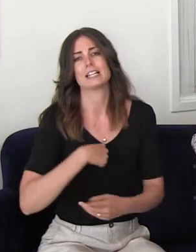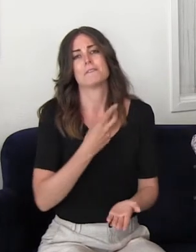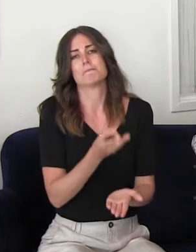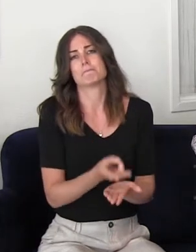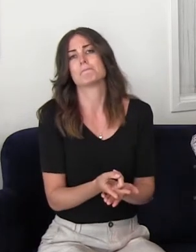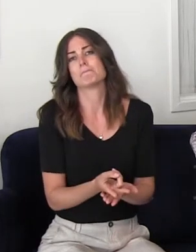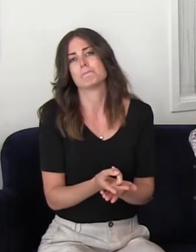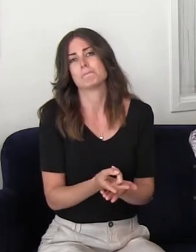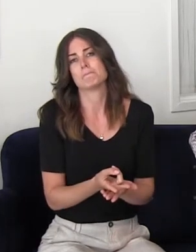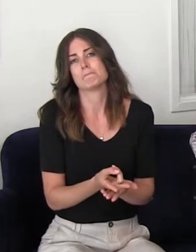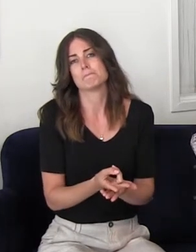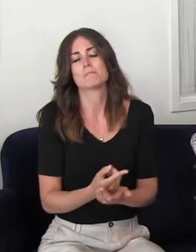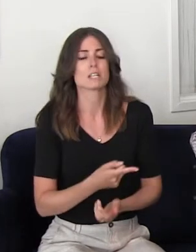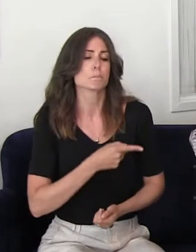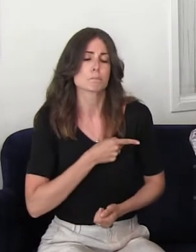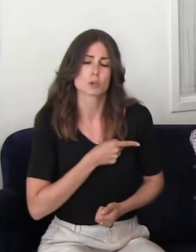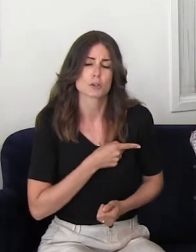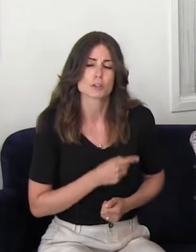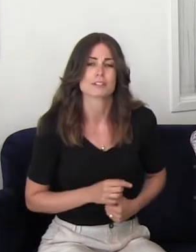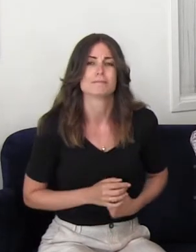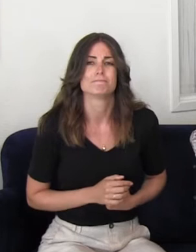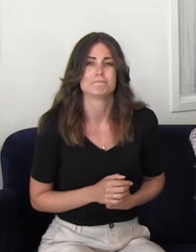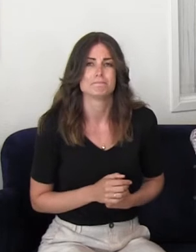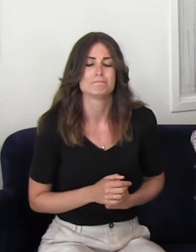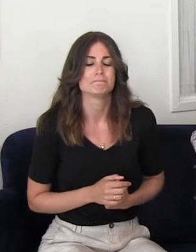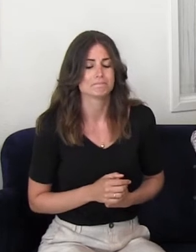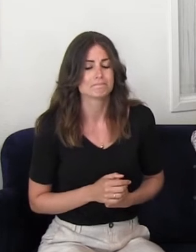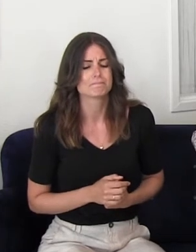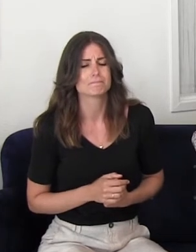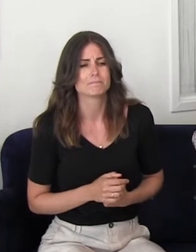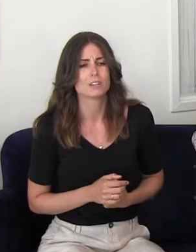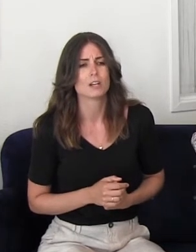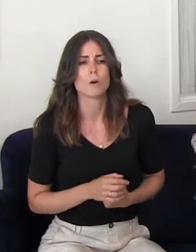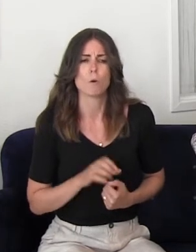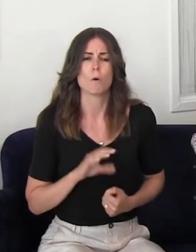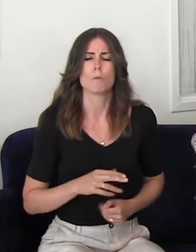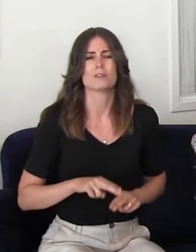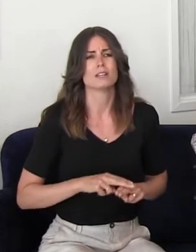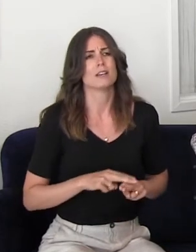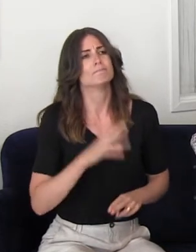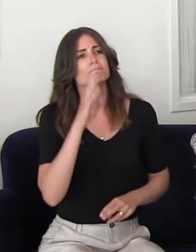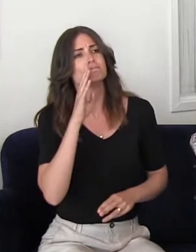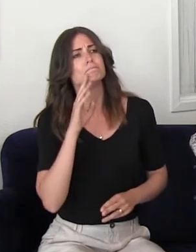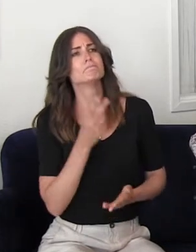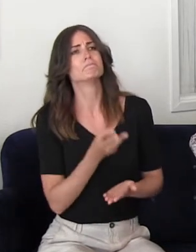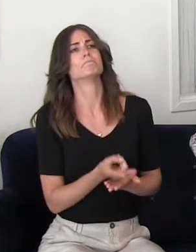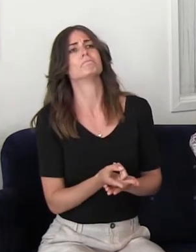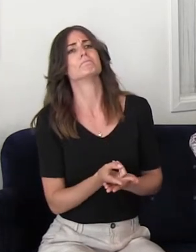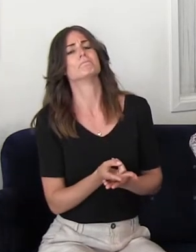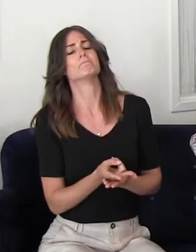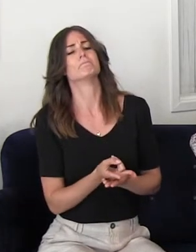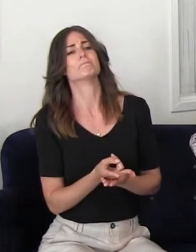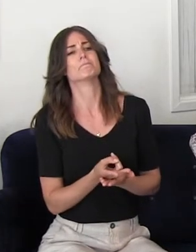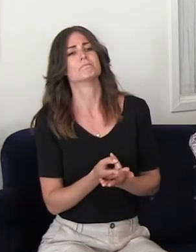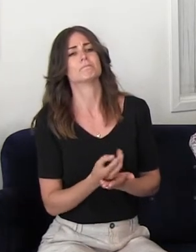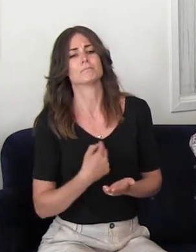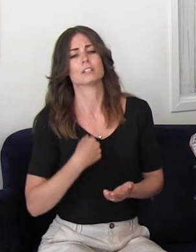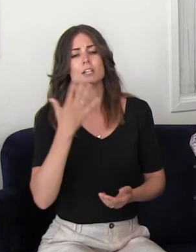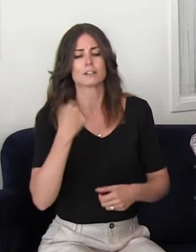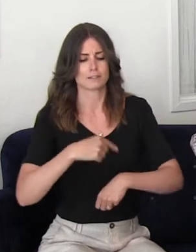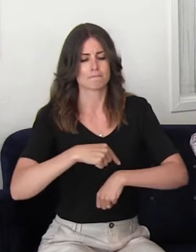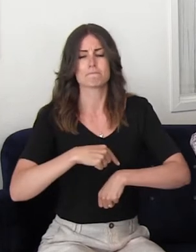Han får ligga väldigt mycket. Blir det långt tråkigt på dagen,